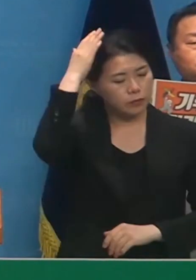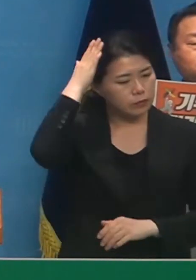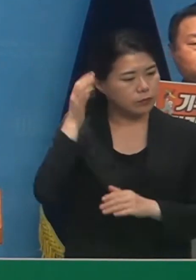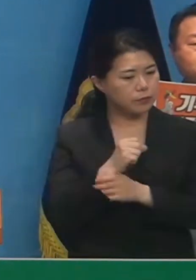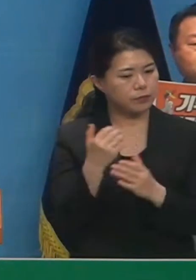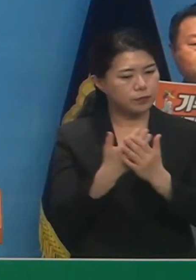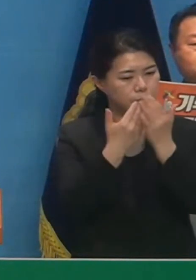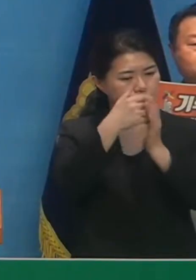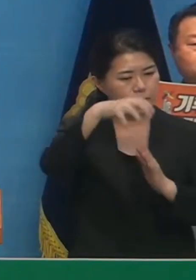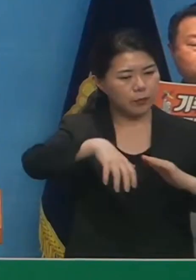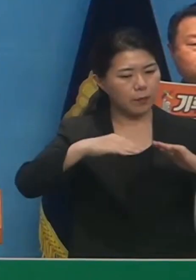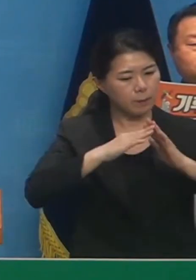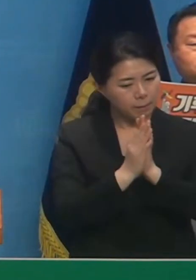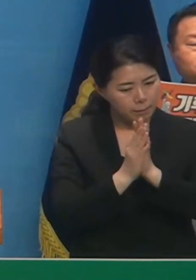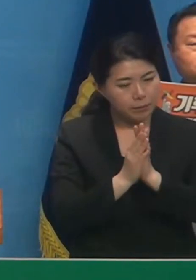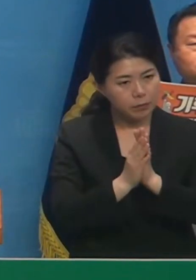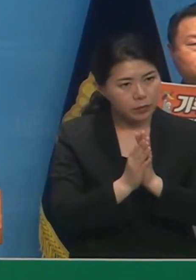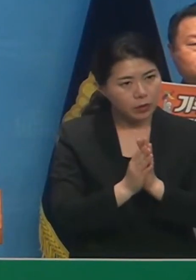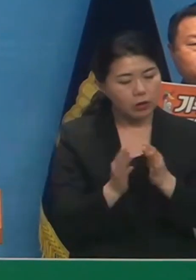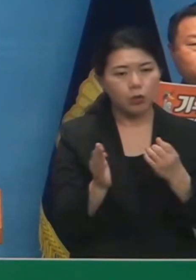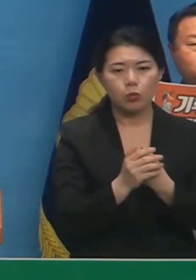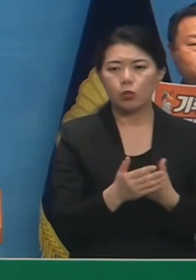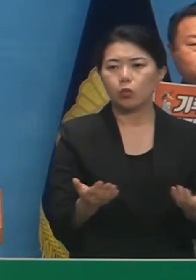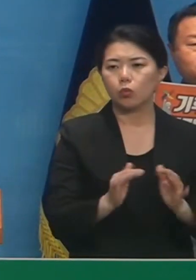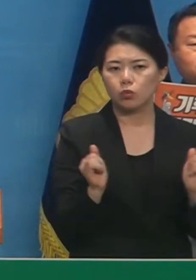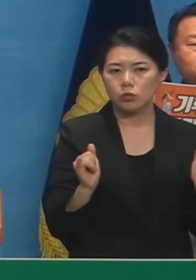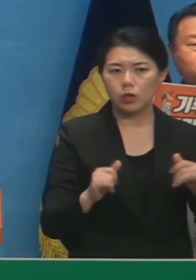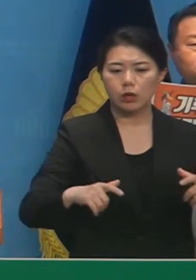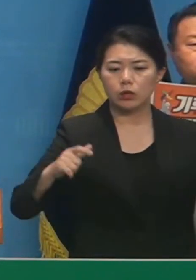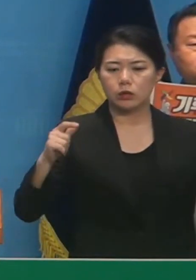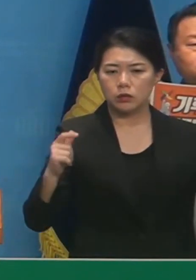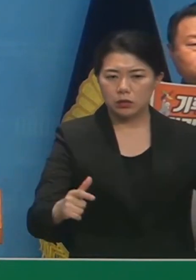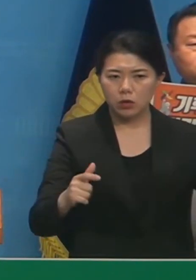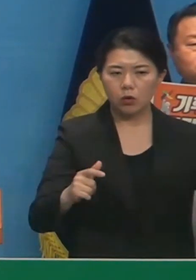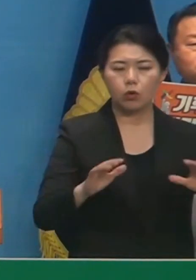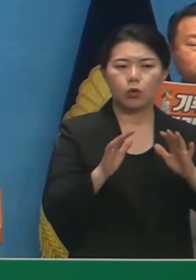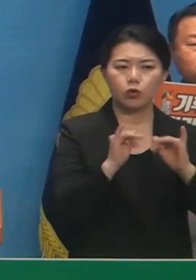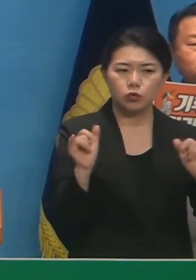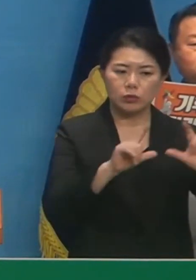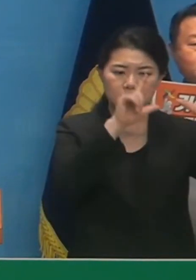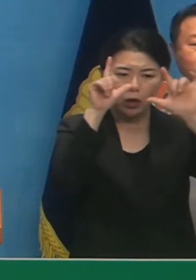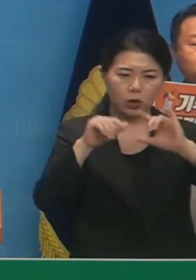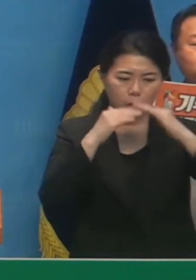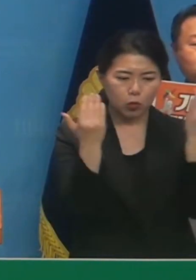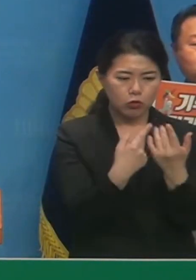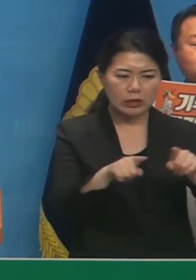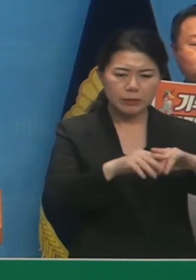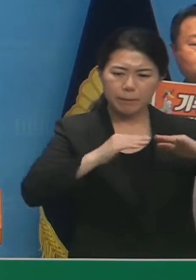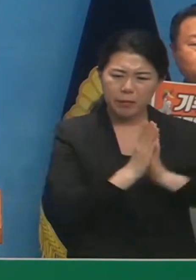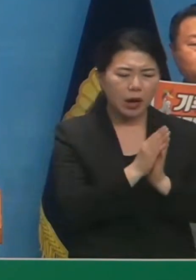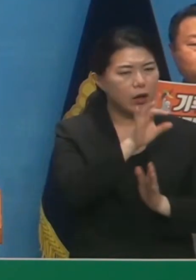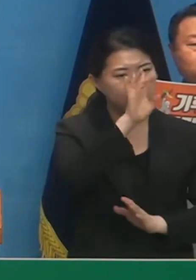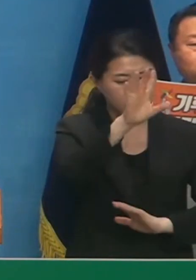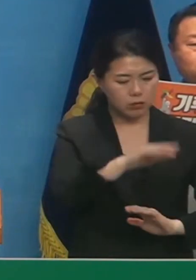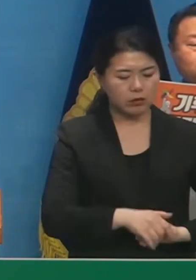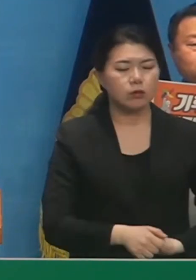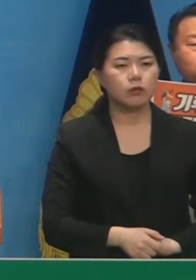석탄화력발전소가 폐쇄된다고 해서 노동자와 지역의 주민의 삶까지 폐쇄할 수는 없습니다.